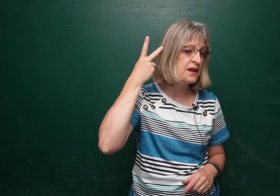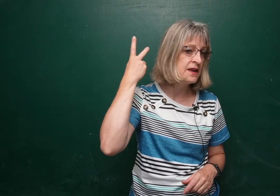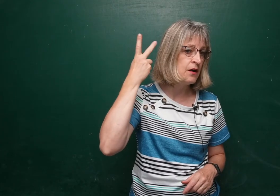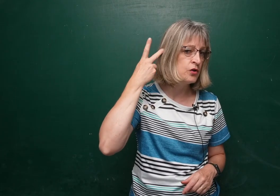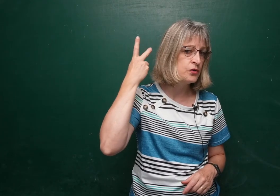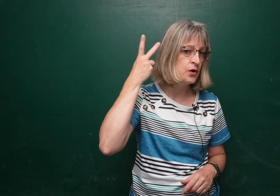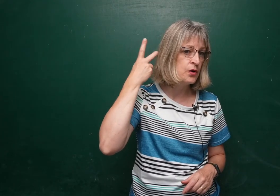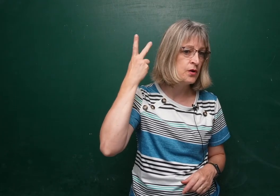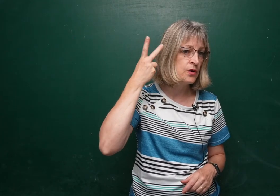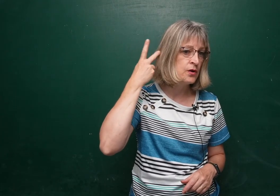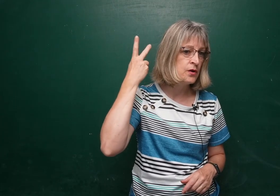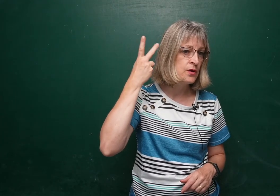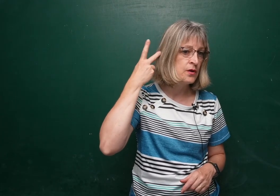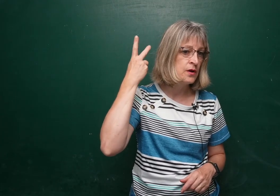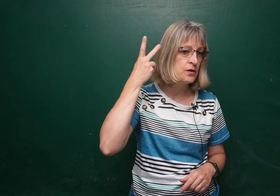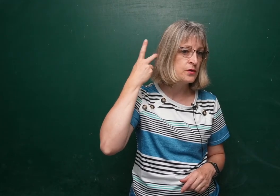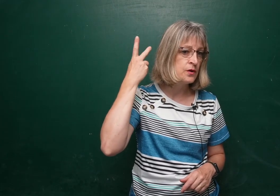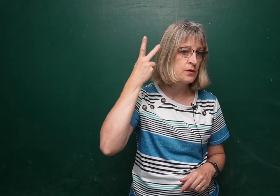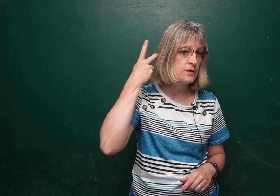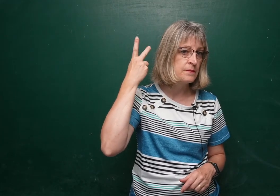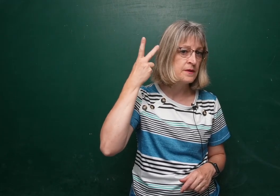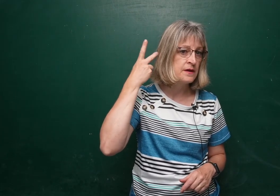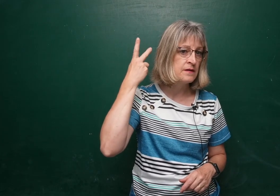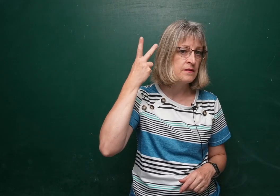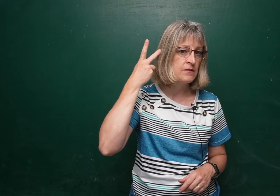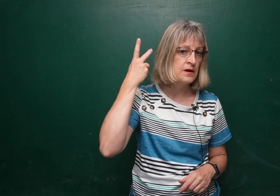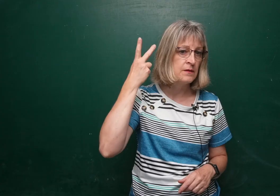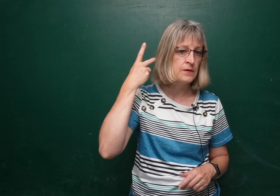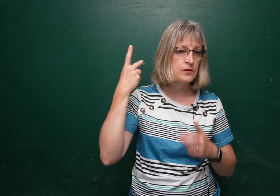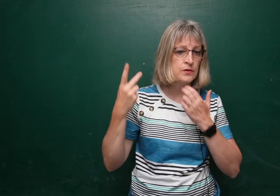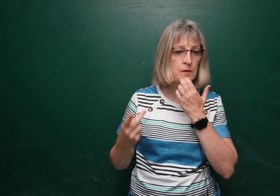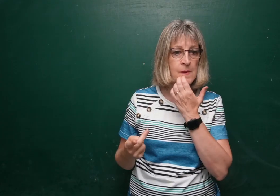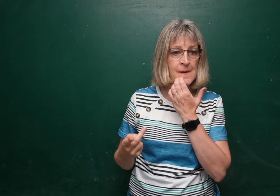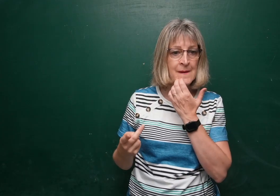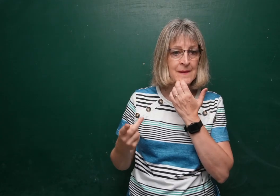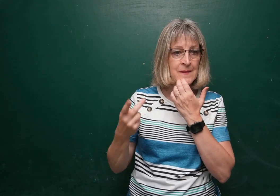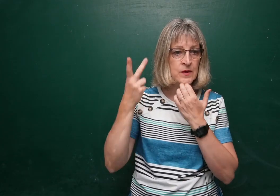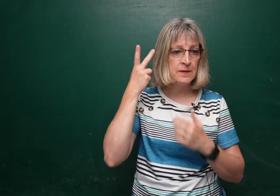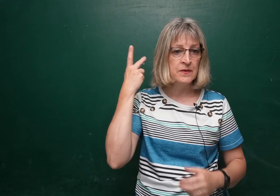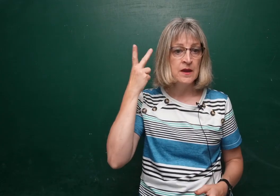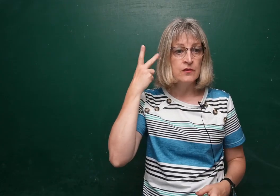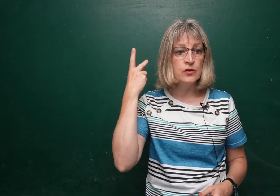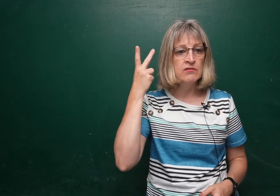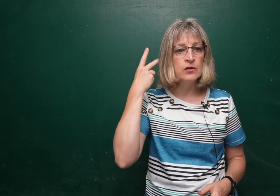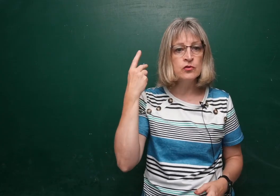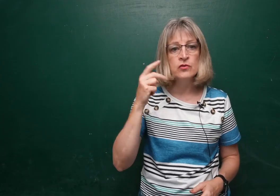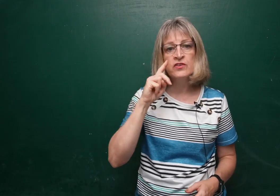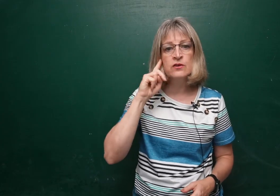l'arrière. Entendant. Entendant. Hein. Voilà, entendant. Ok. Ceux qui veulent que je les corrige,